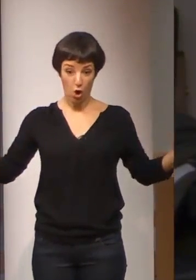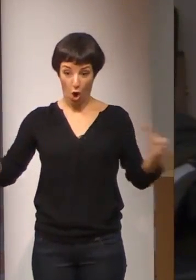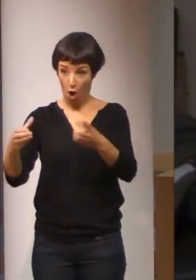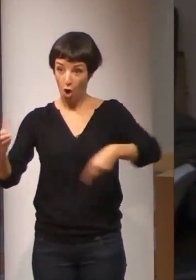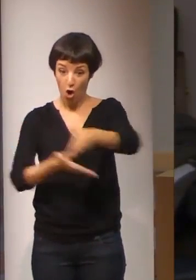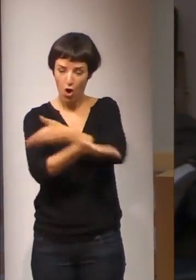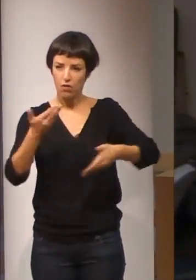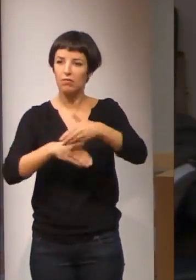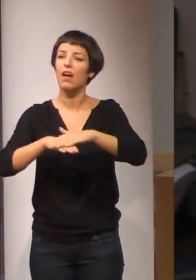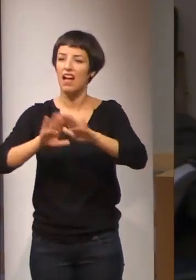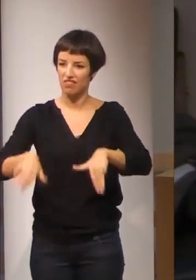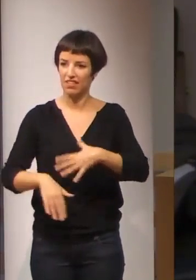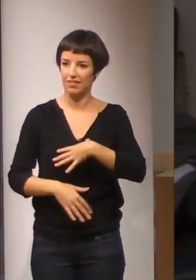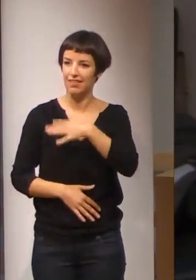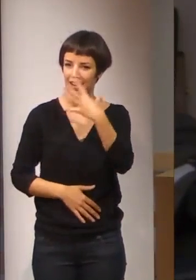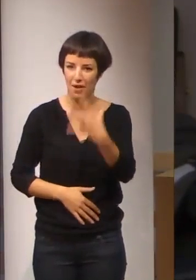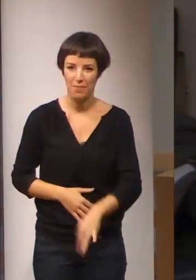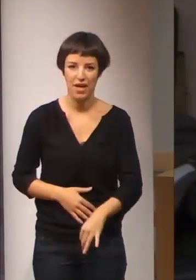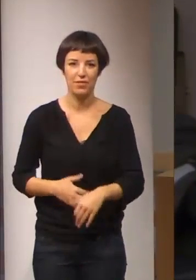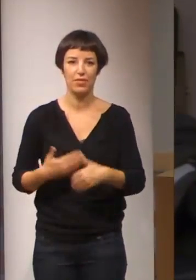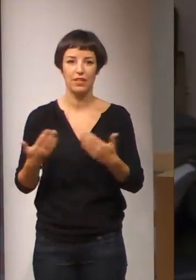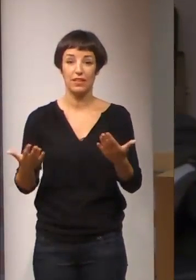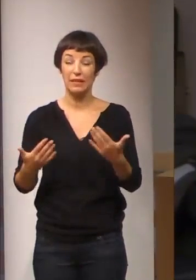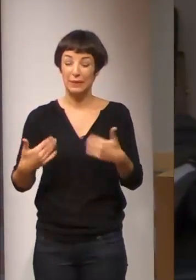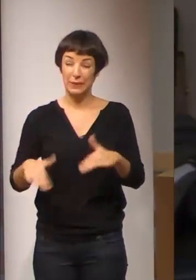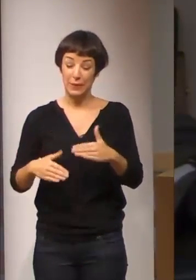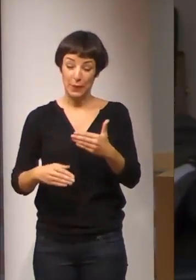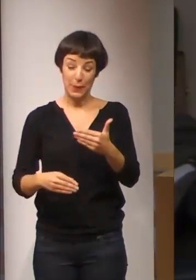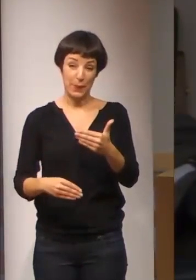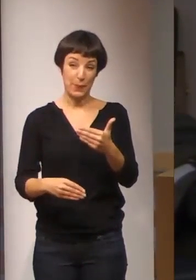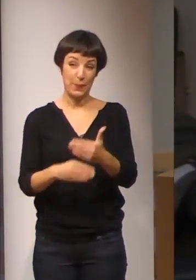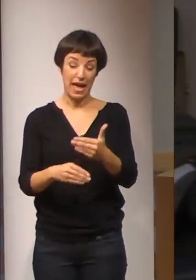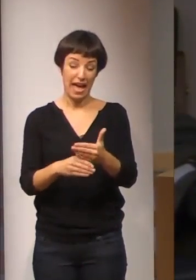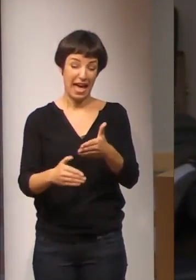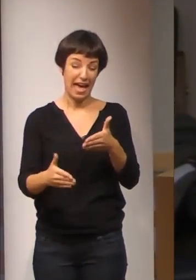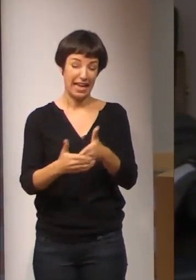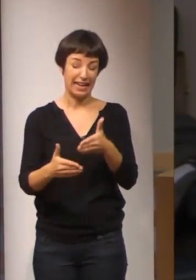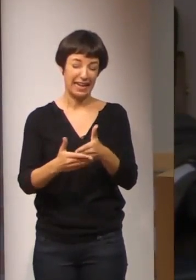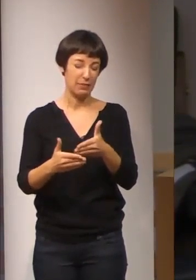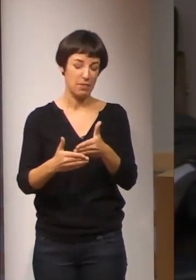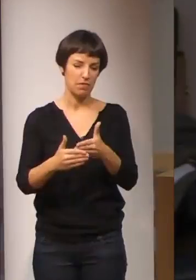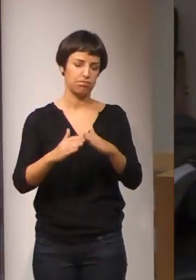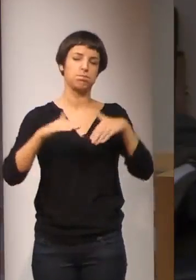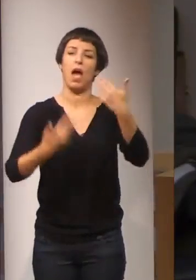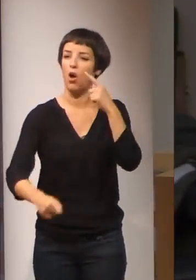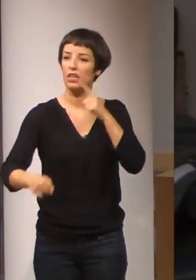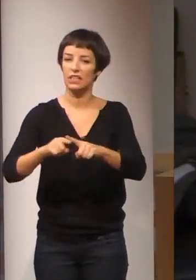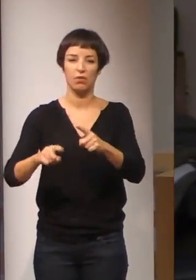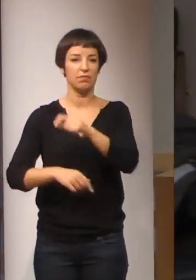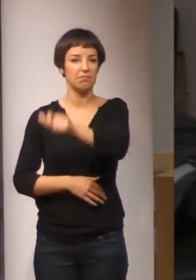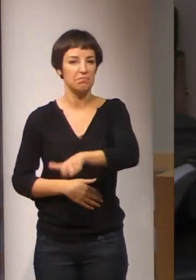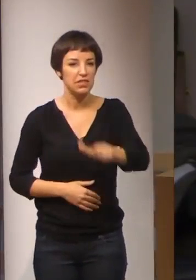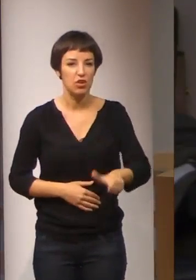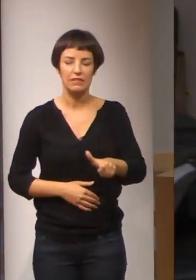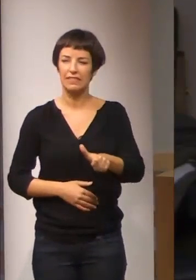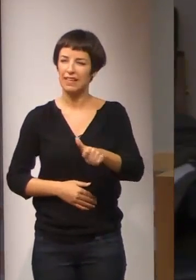capaces de superar la gran barrera para facilitar la integración y la participación de las personas